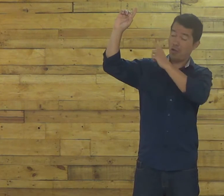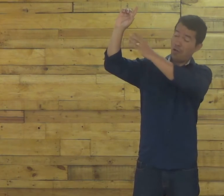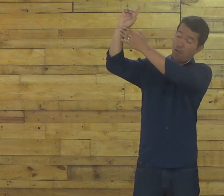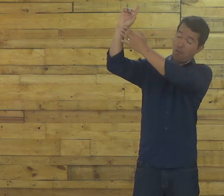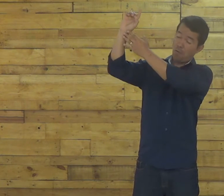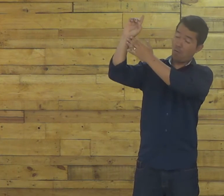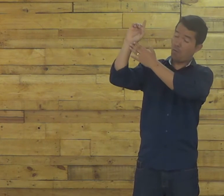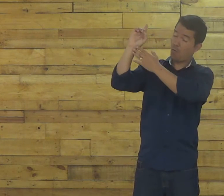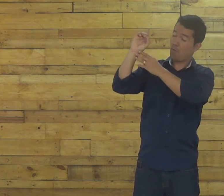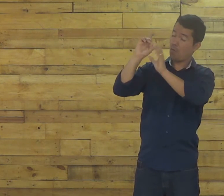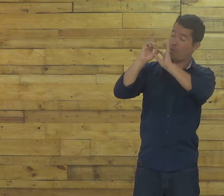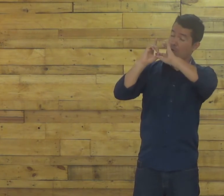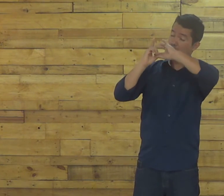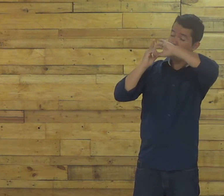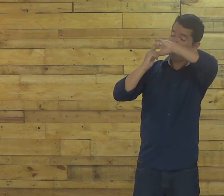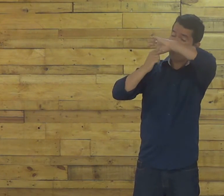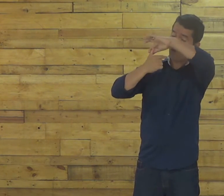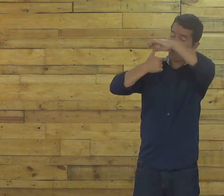vontade para estar aqui.